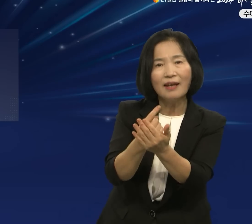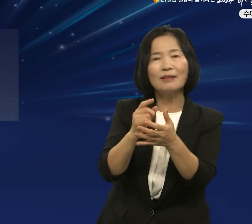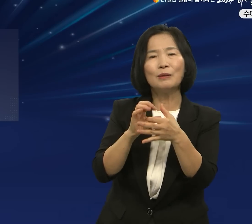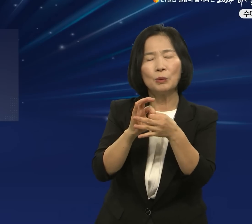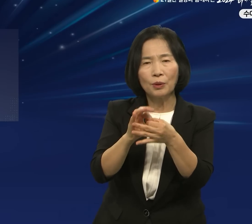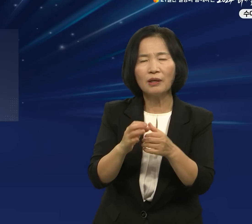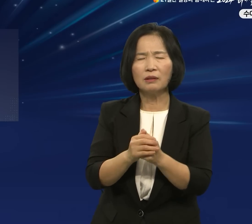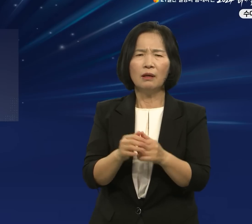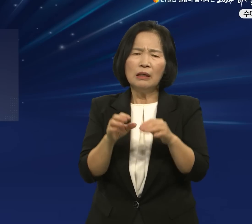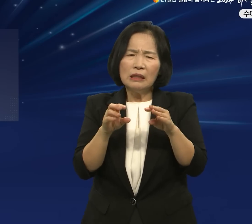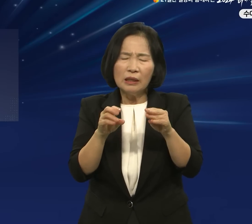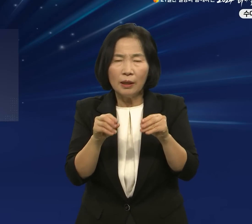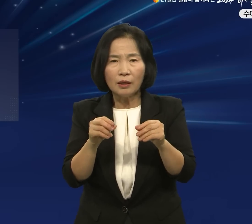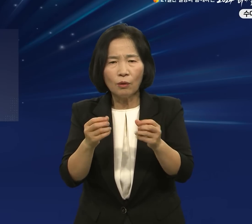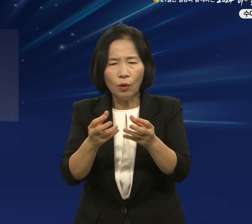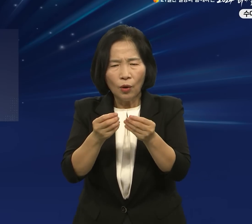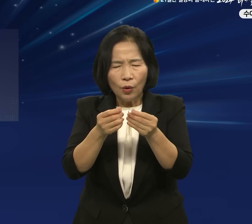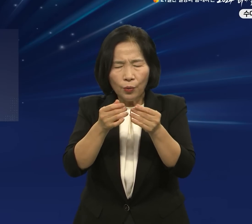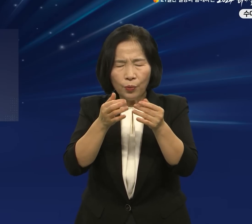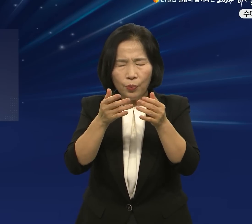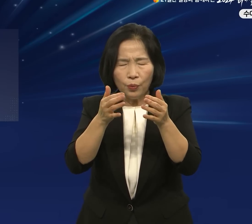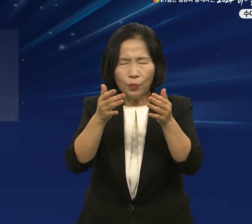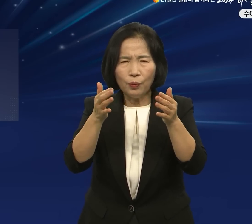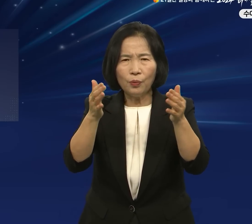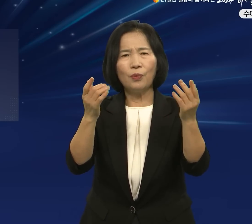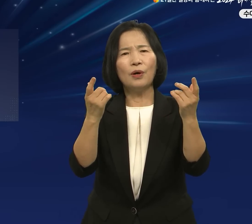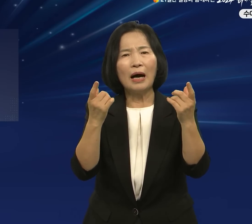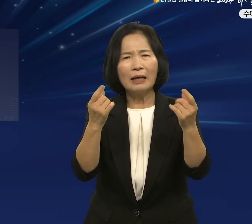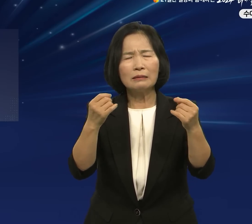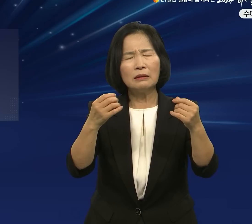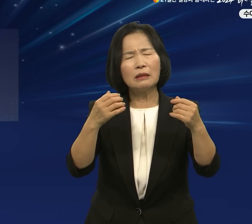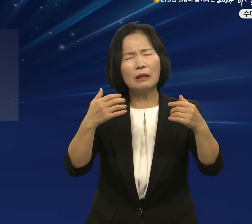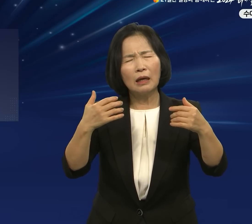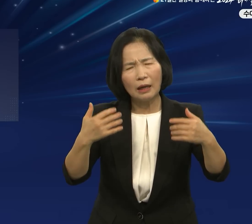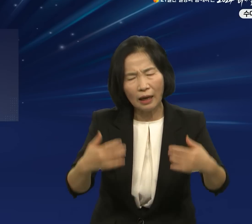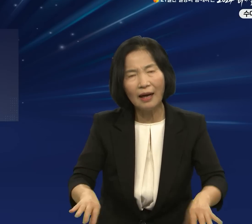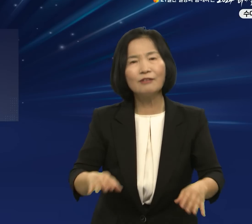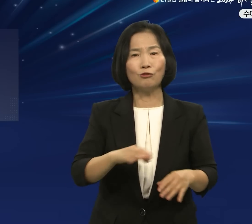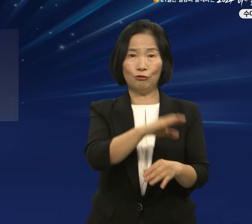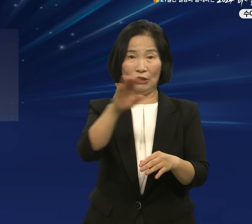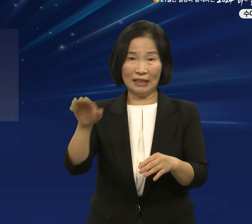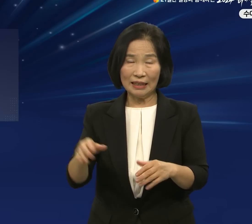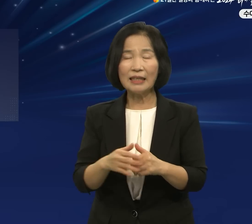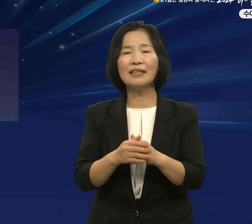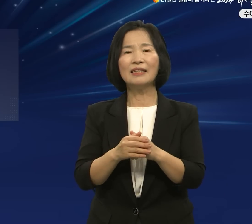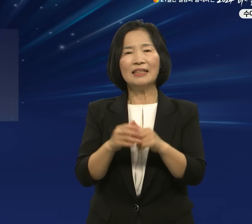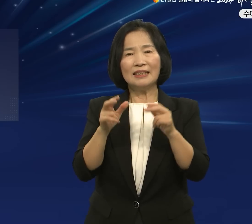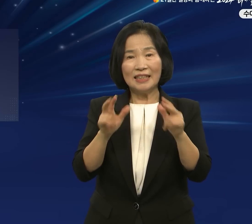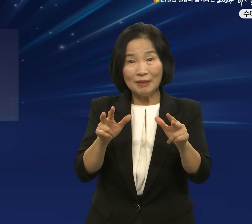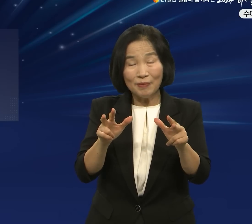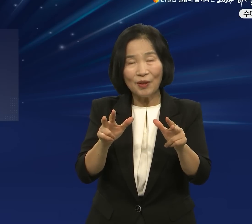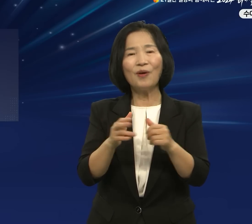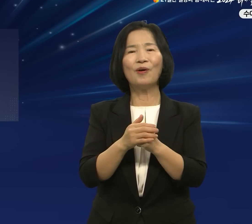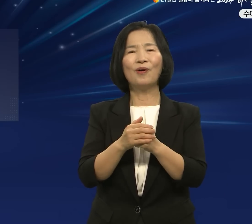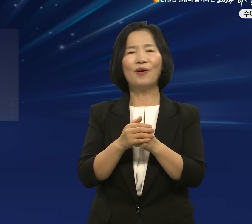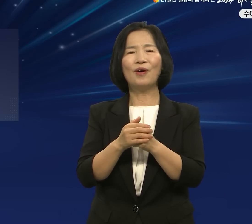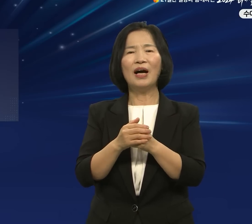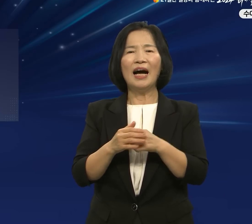흙이요 먼지뿐일 뻔한 우리의 삶에 지금도